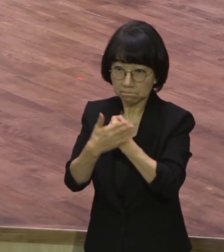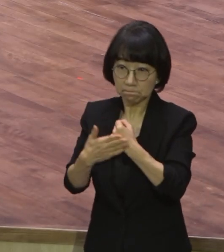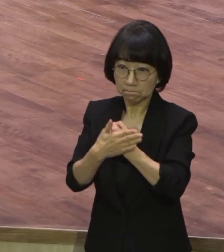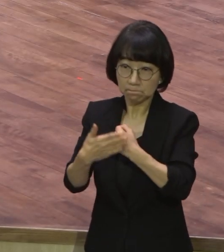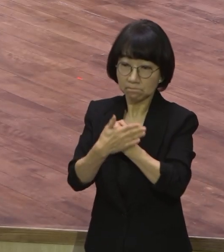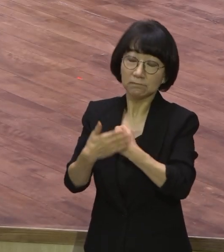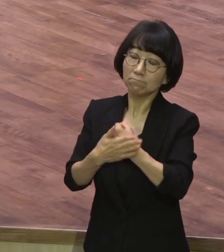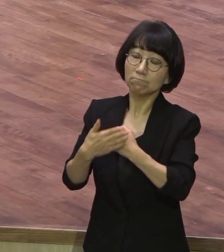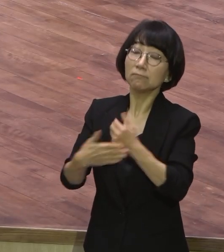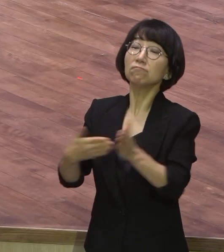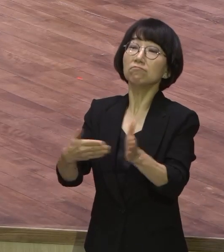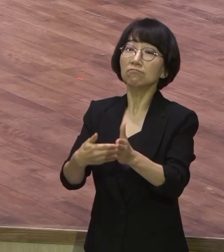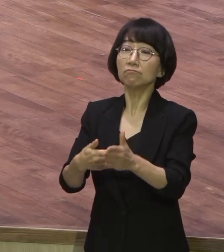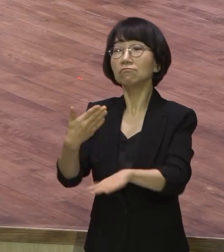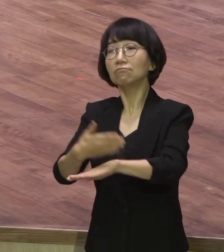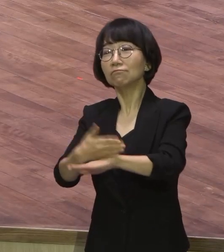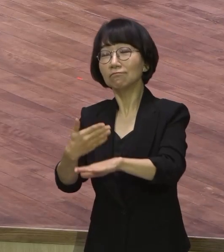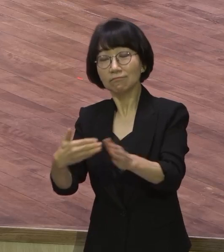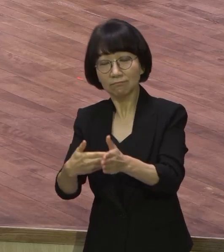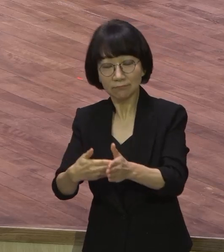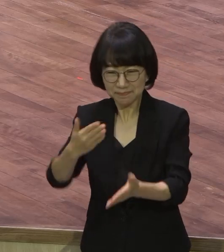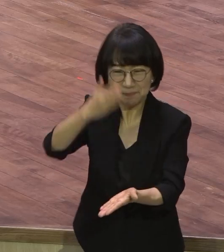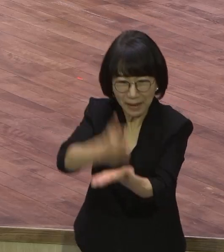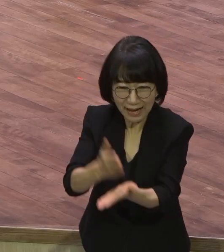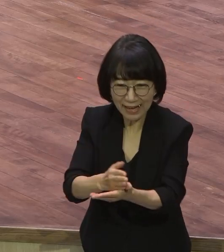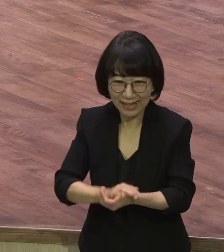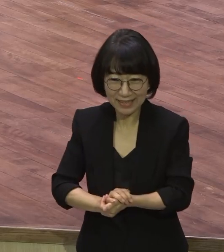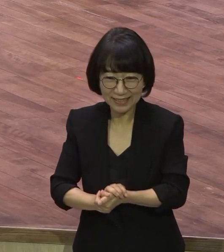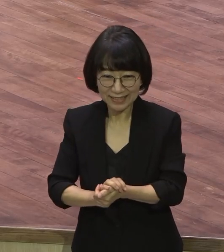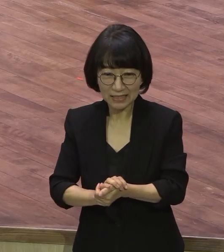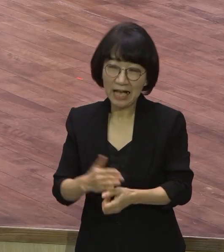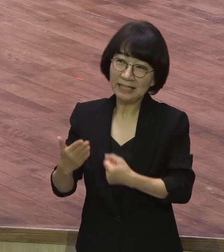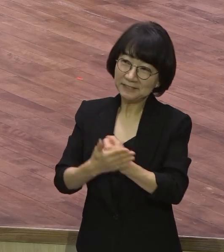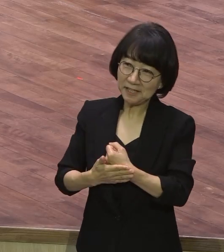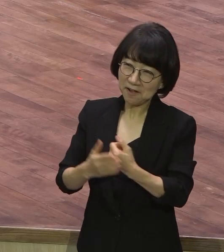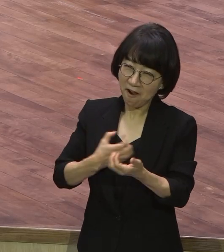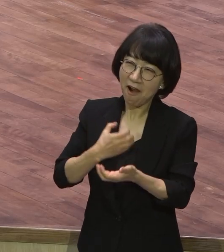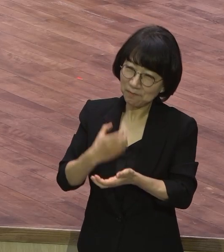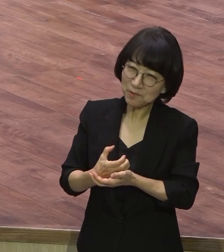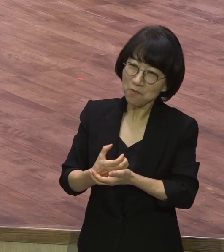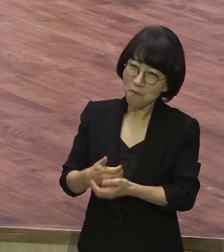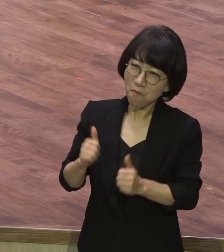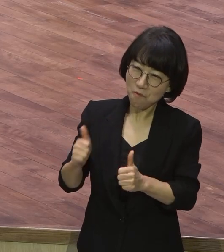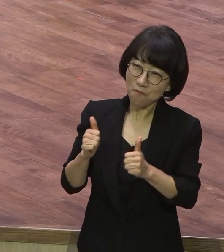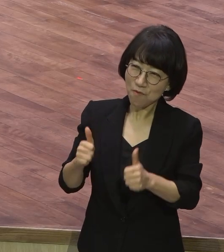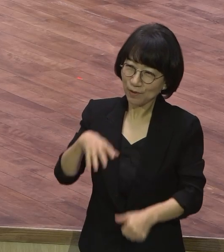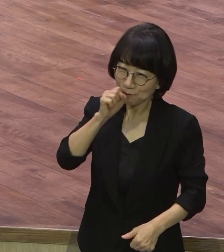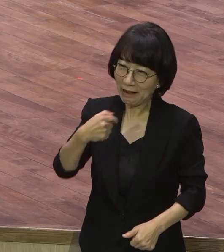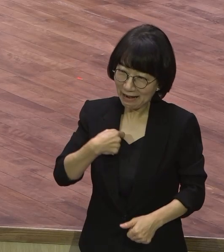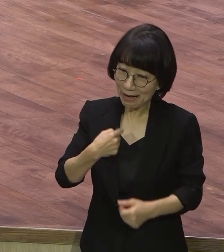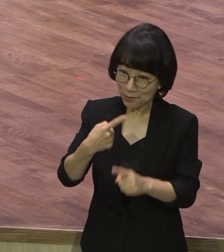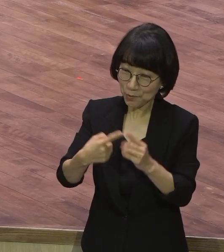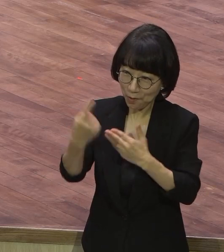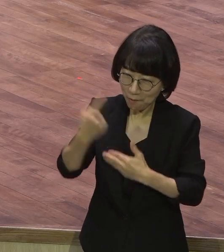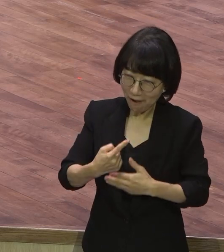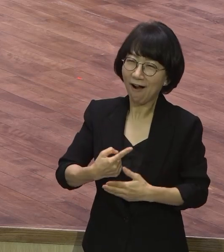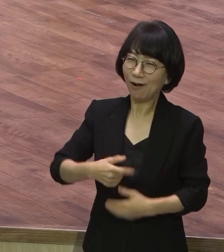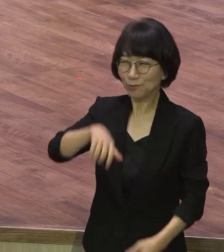은혜 받는 수준에 끝내지 말고 아 은혜 받았다. 야 감동받았다. 오늘 내가 참 교회 잘 나왔네.